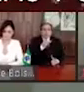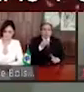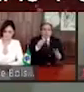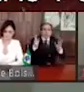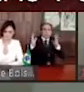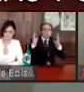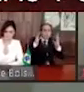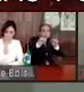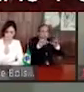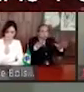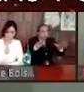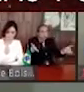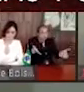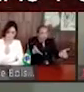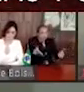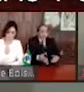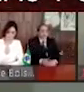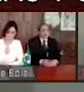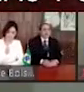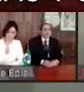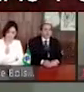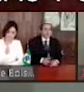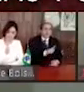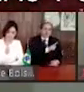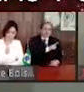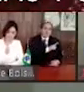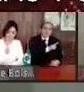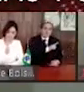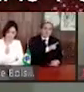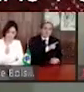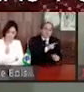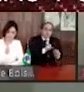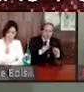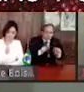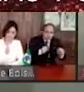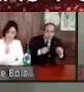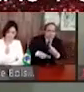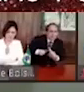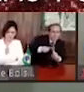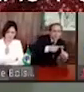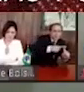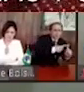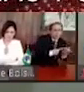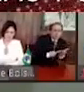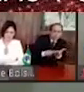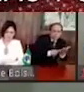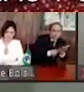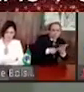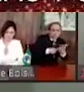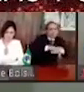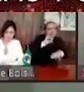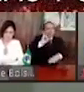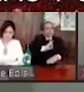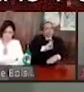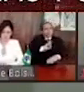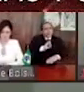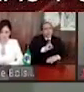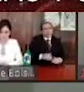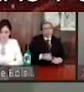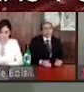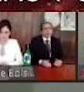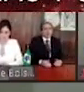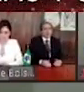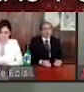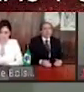la suma de esfuerzos es más importante que nunca. Los países de la región han sumado a las iniciativas programáticas de beneficio